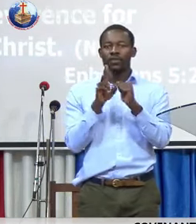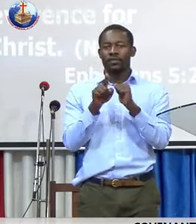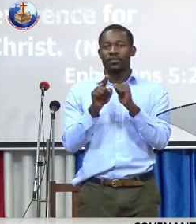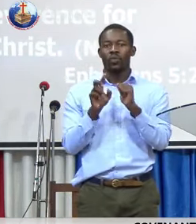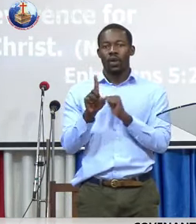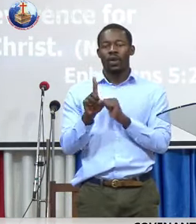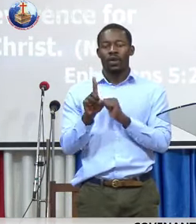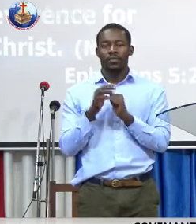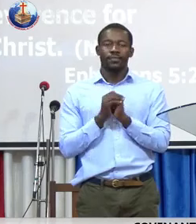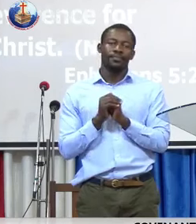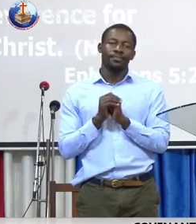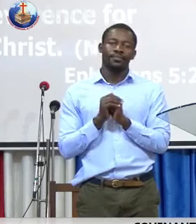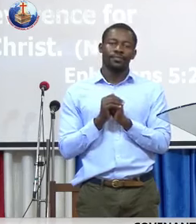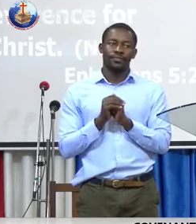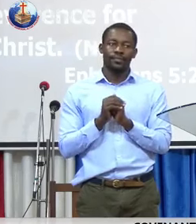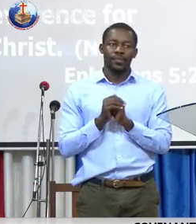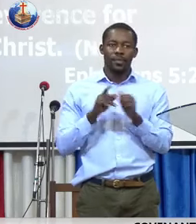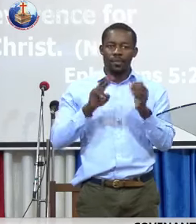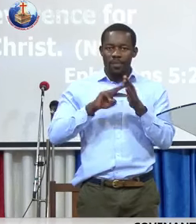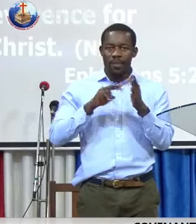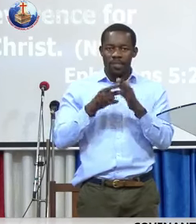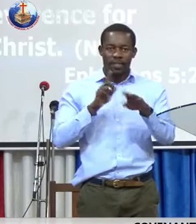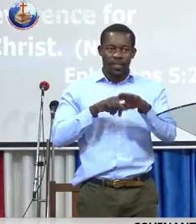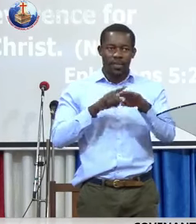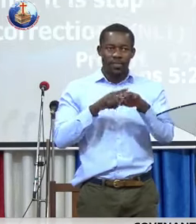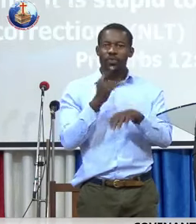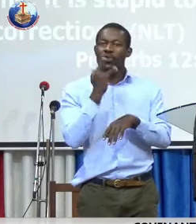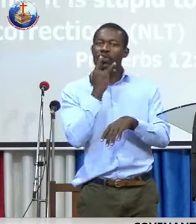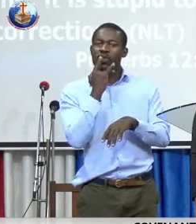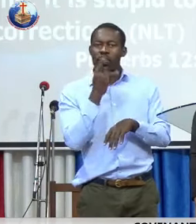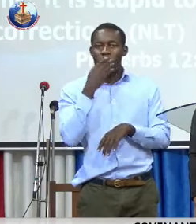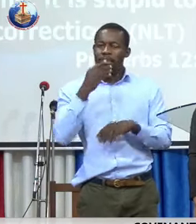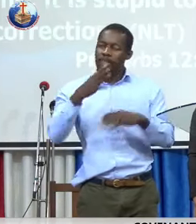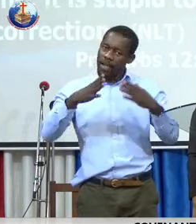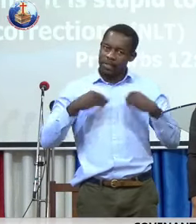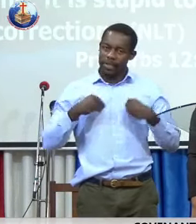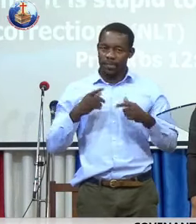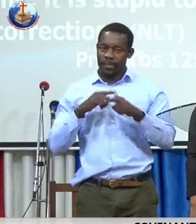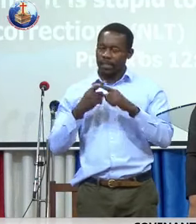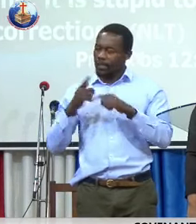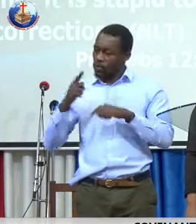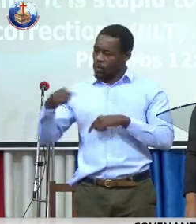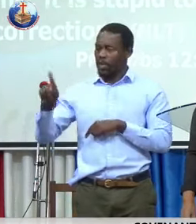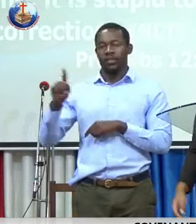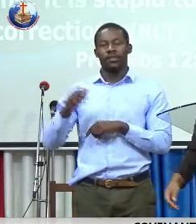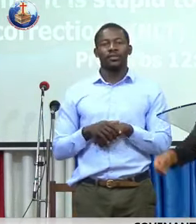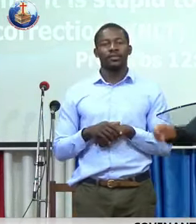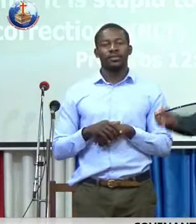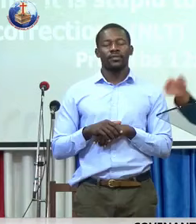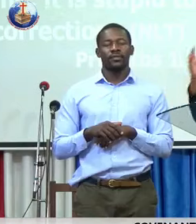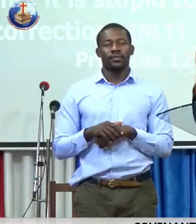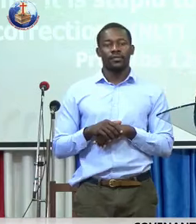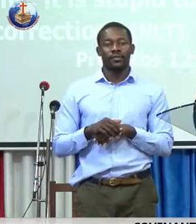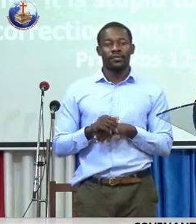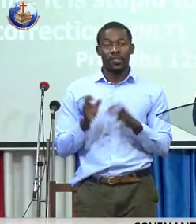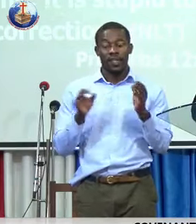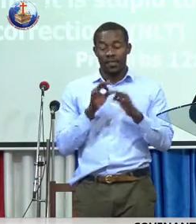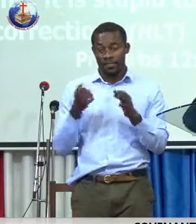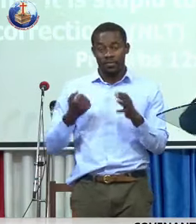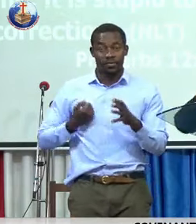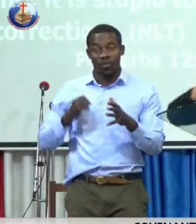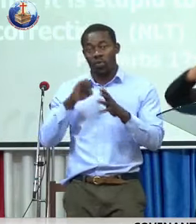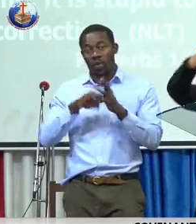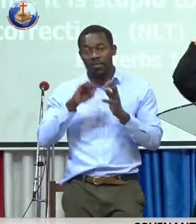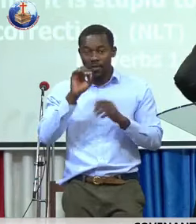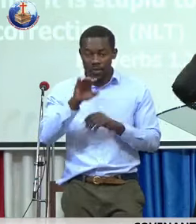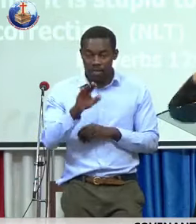we are meant to take correction from wherever quarters it comes from. Kwa hivyo tunakusudia kuchukua marekebisho kutoka kokote kunakotokea. Whether it is your spouse or your